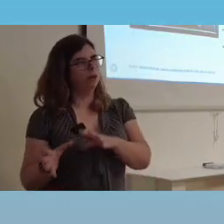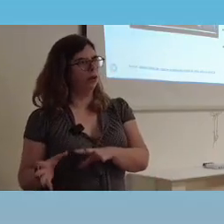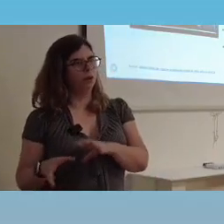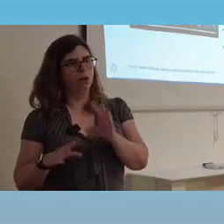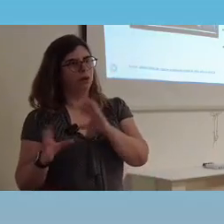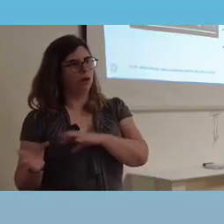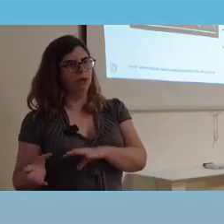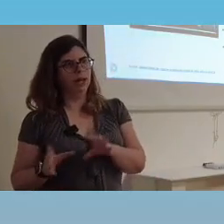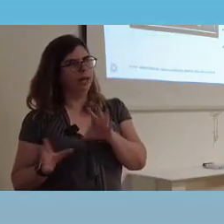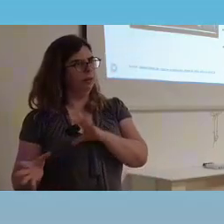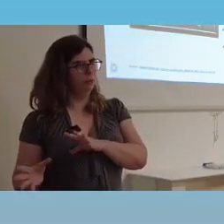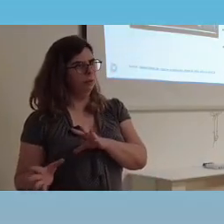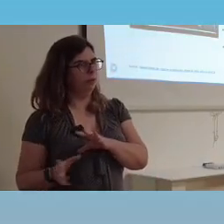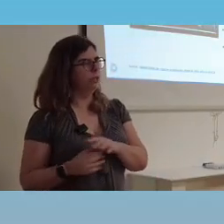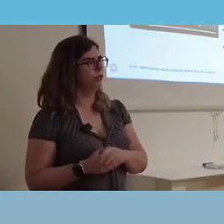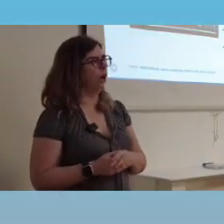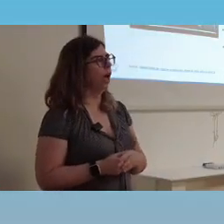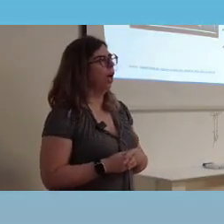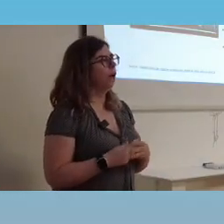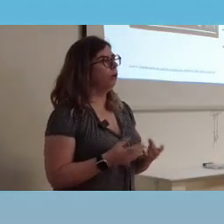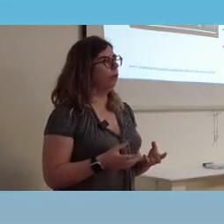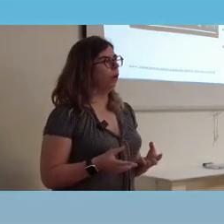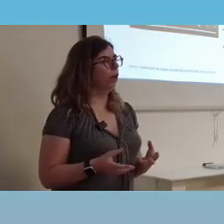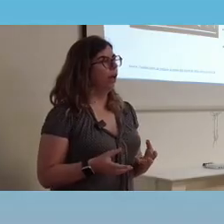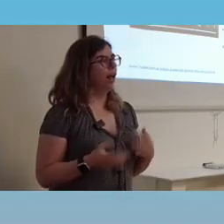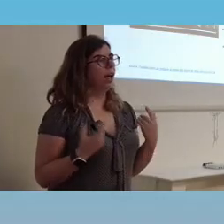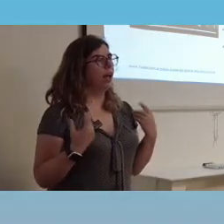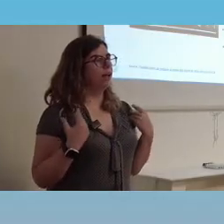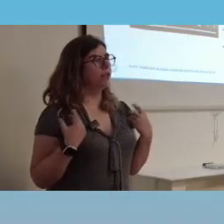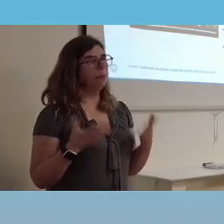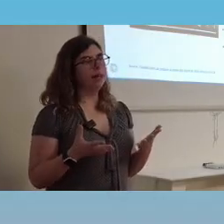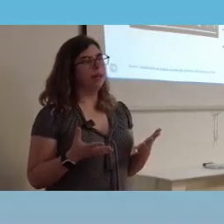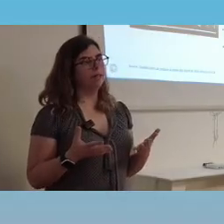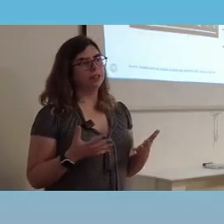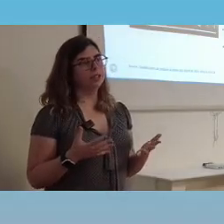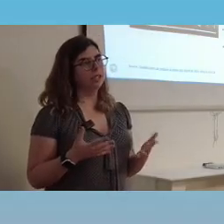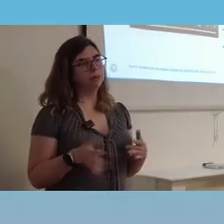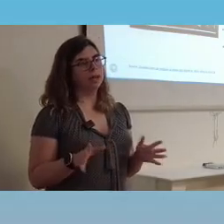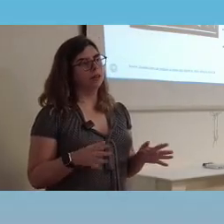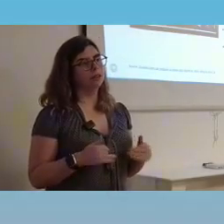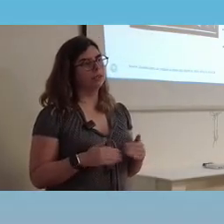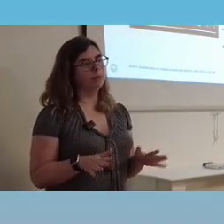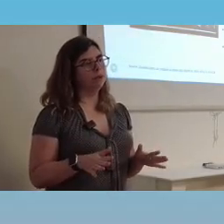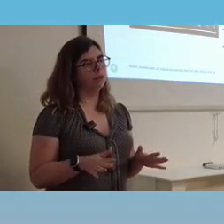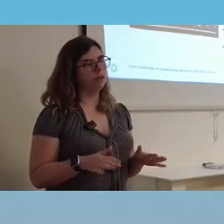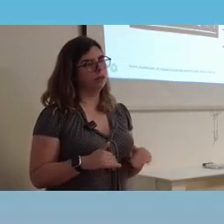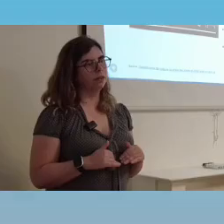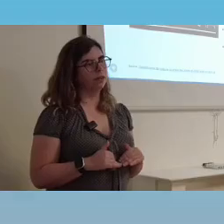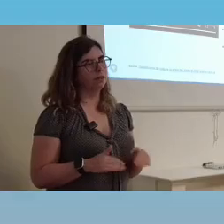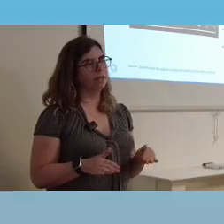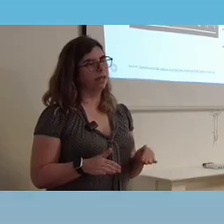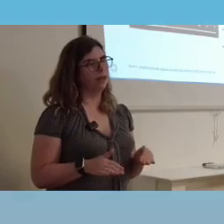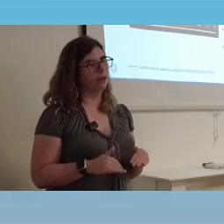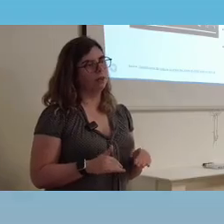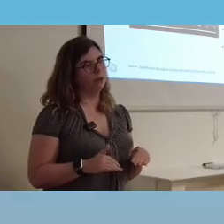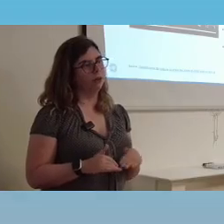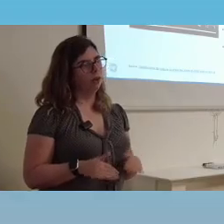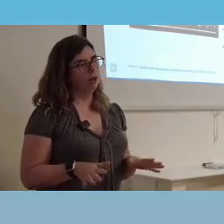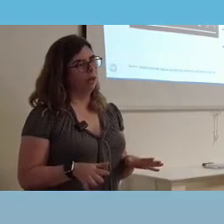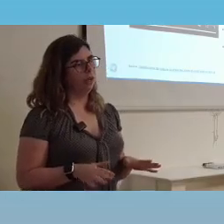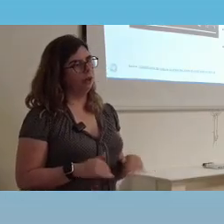ou l'anglais ou quoi que ce soit. Donc, d'emblée, elle va se dire, bah, c'est bon, c'est